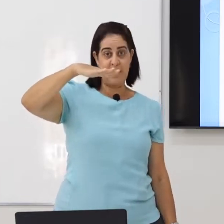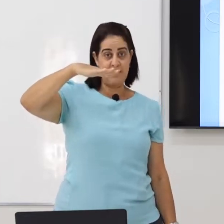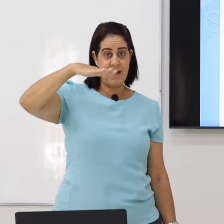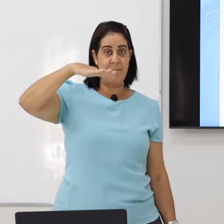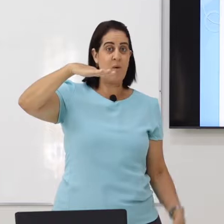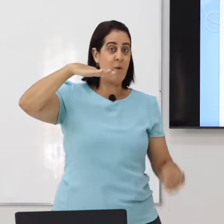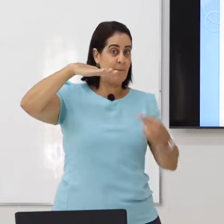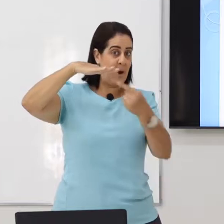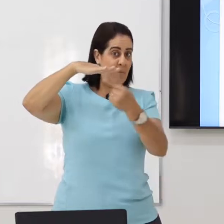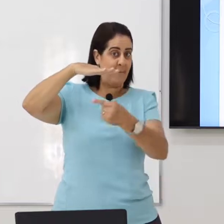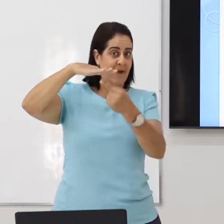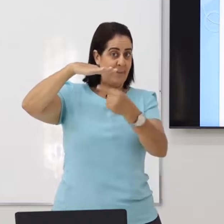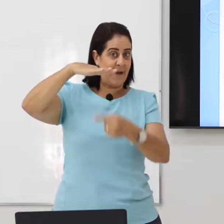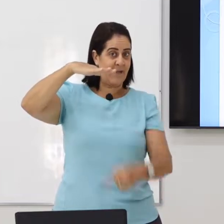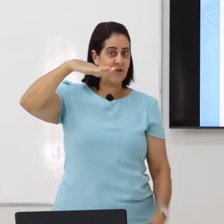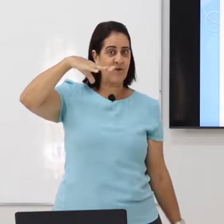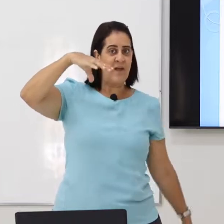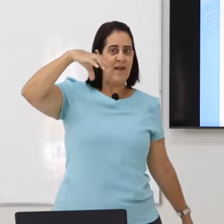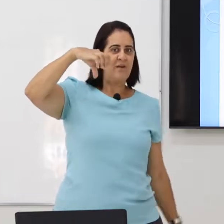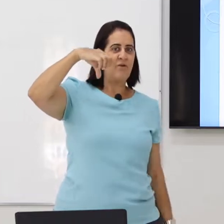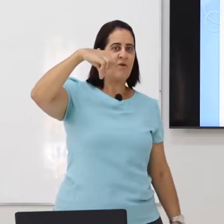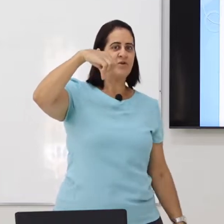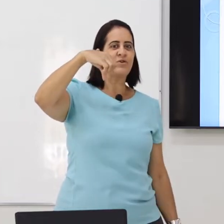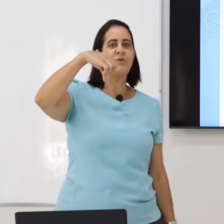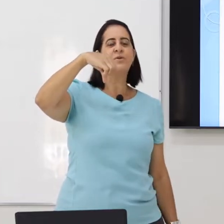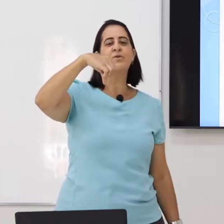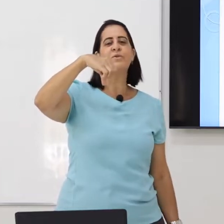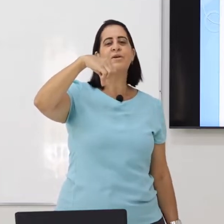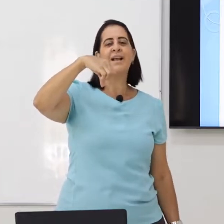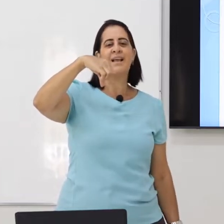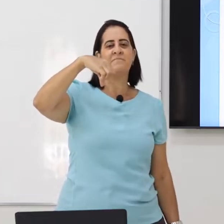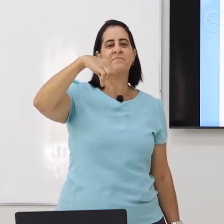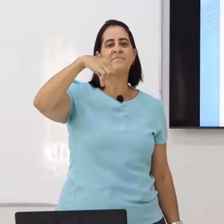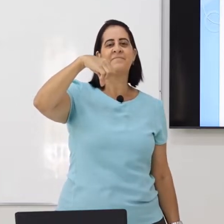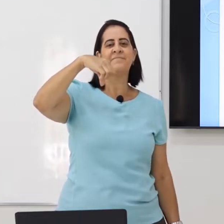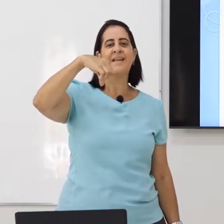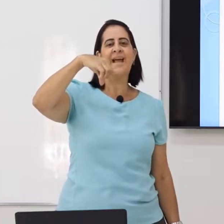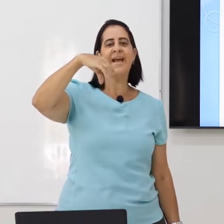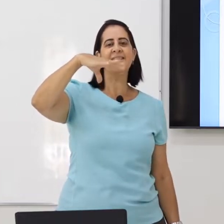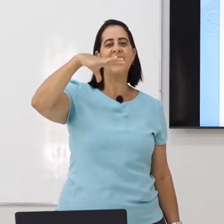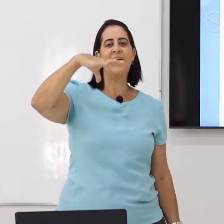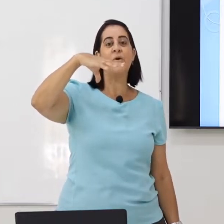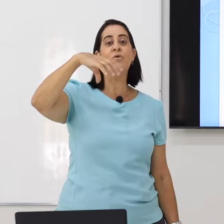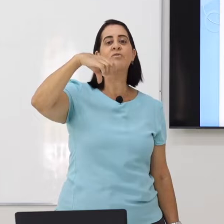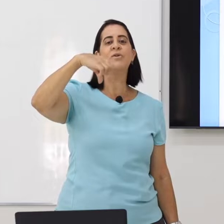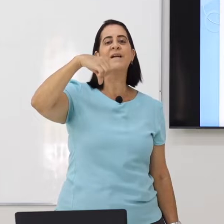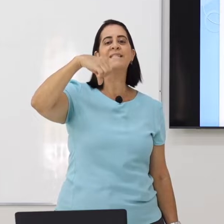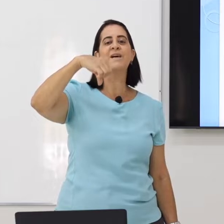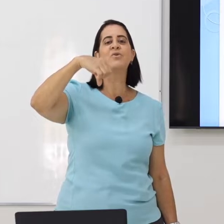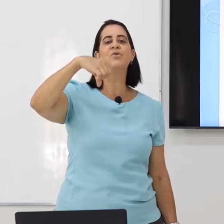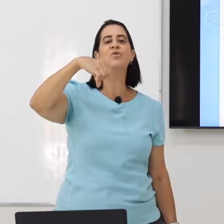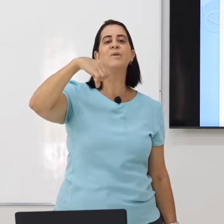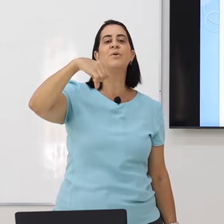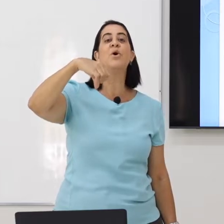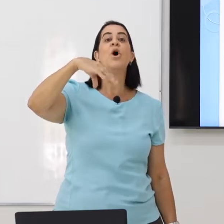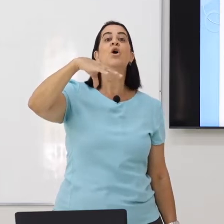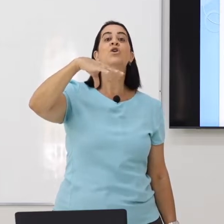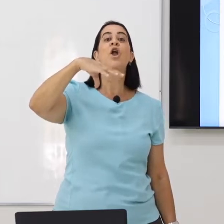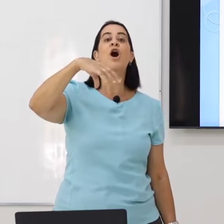a minha mão com a palma para baixo e vou construir o número aqui. Essa é a configuração do número